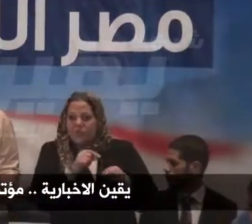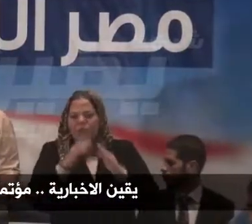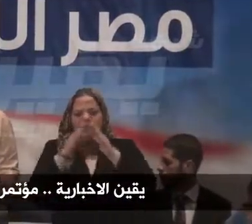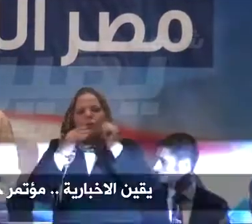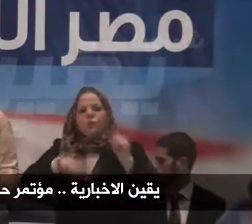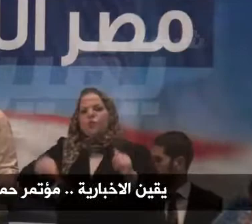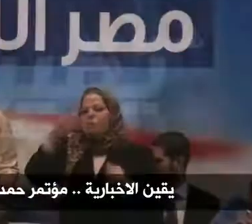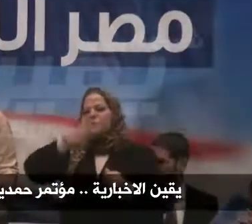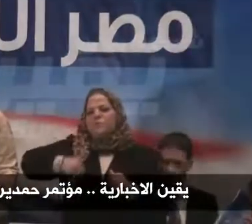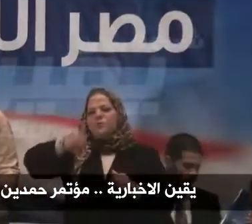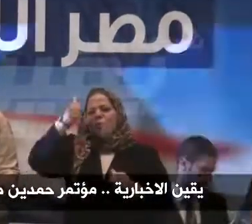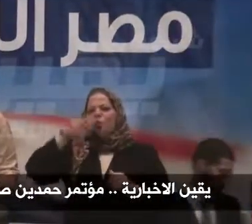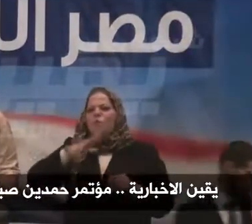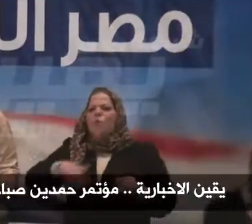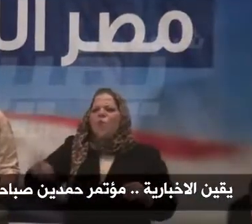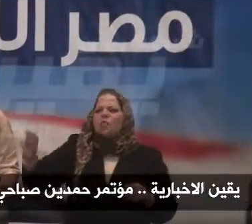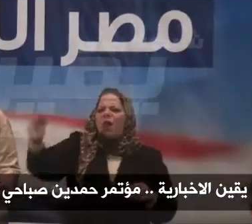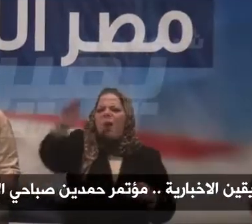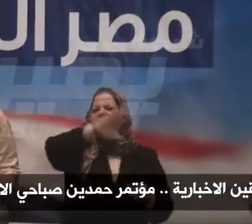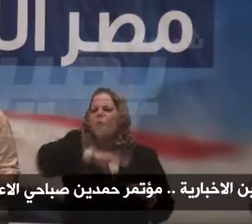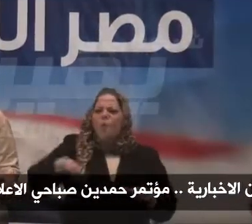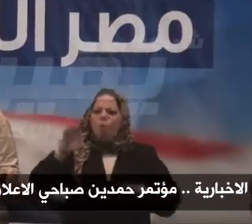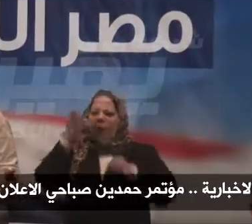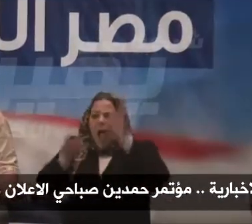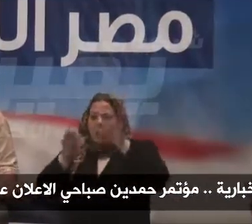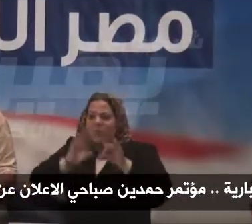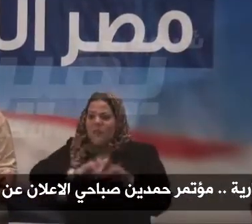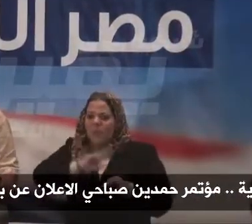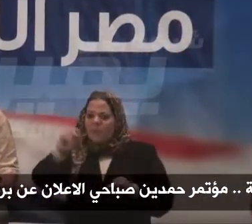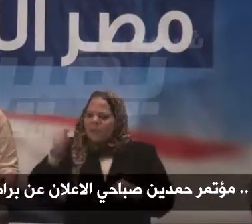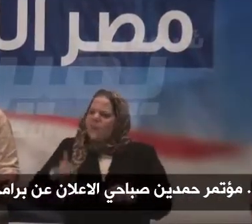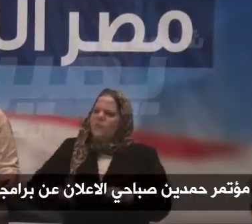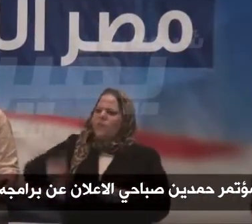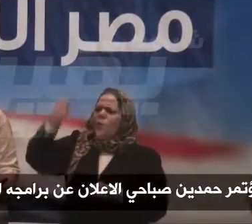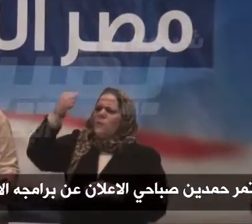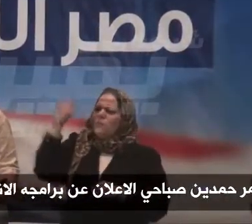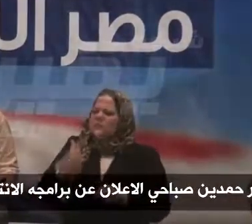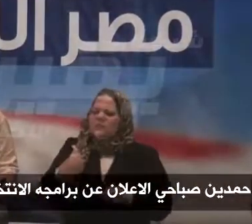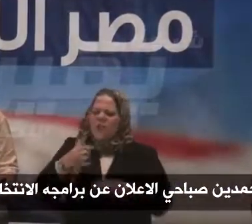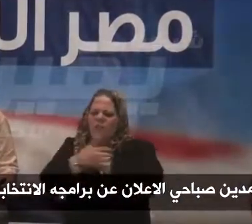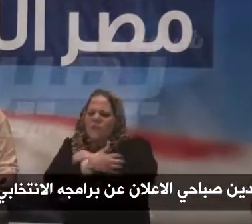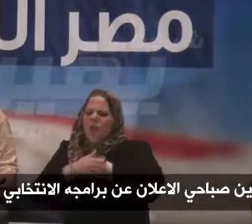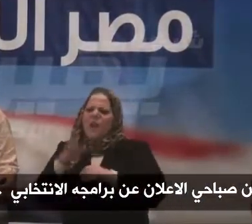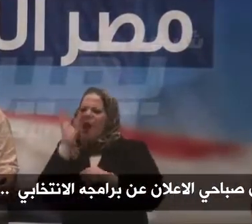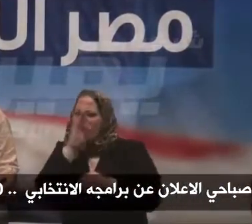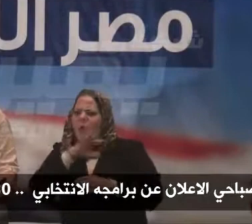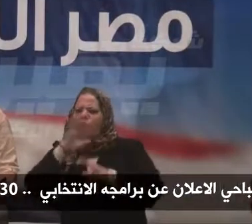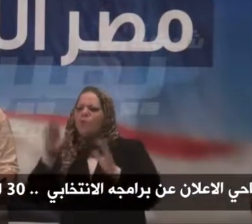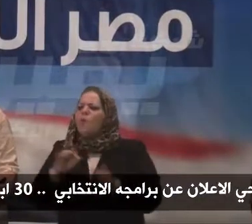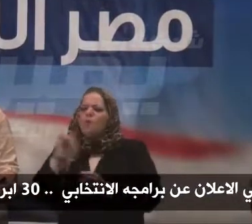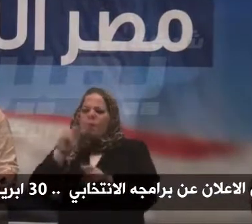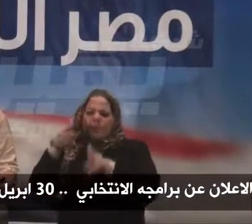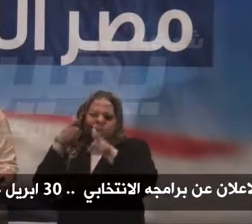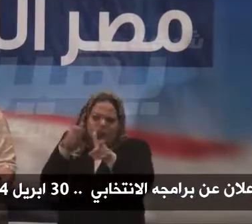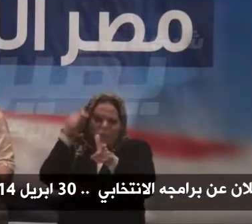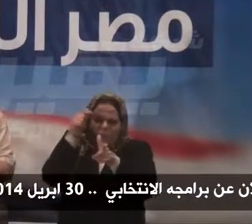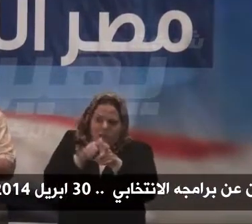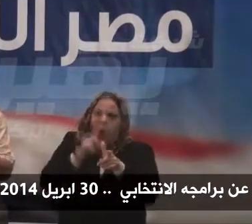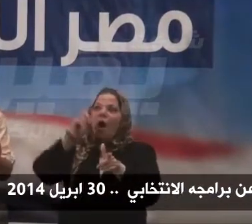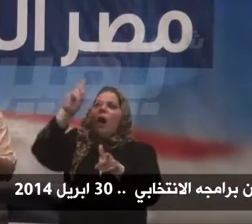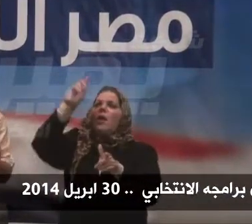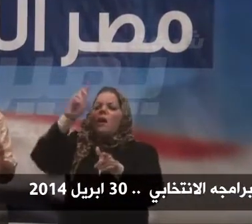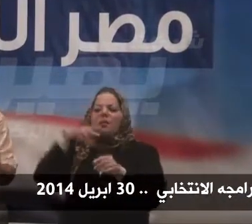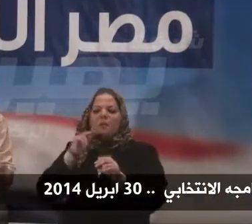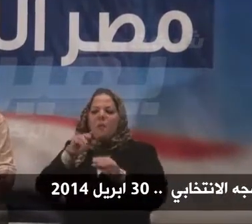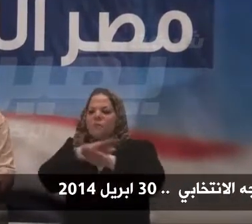الجميع، على الجنرالات أو على الإخوان، على كل من قتل. فالله لا